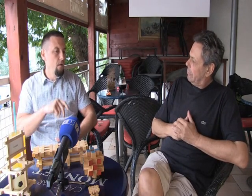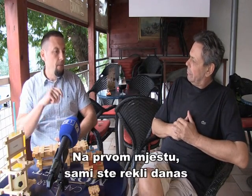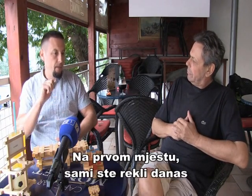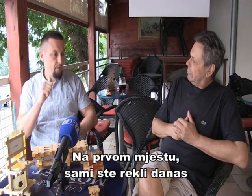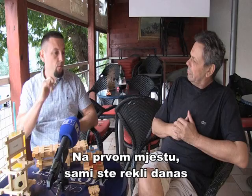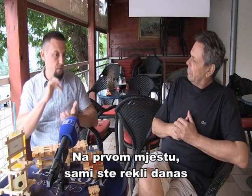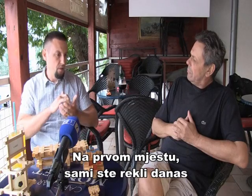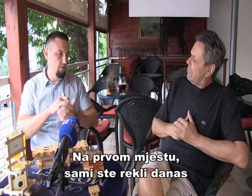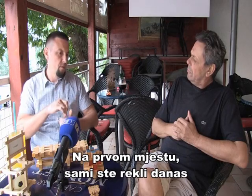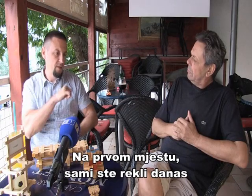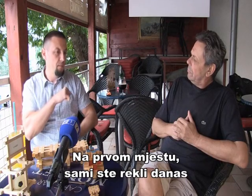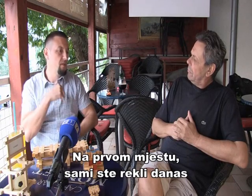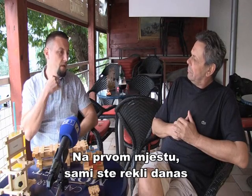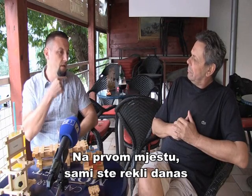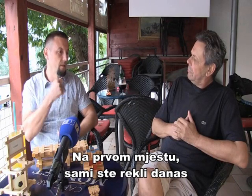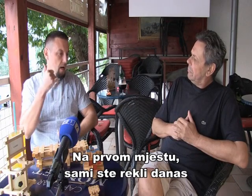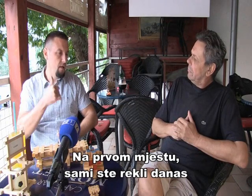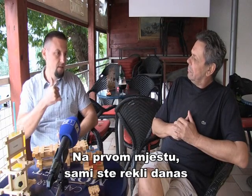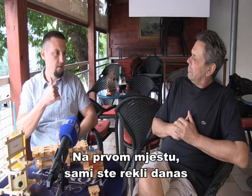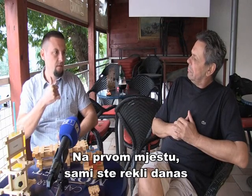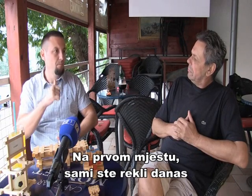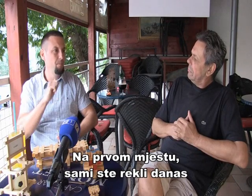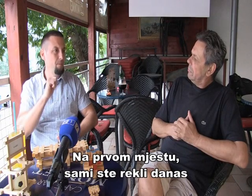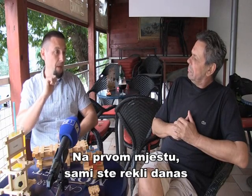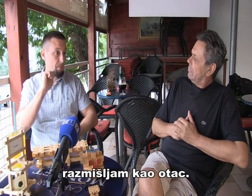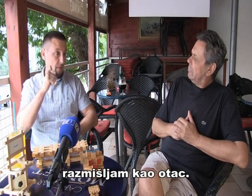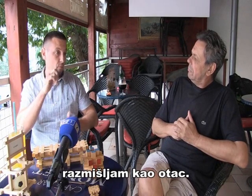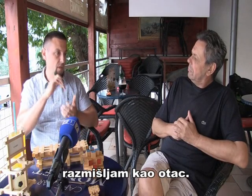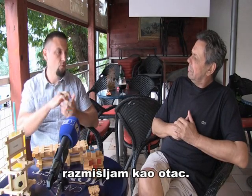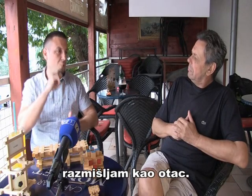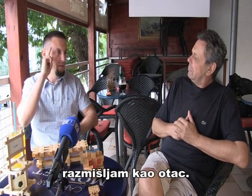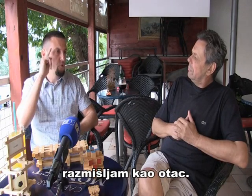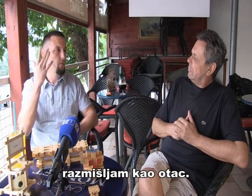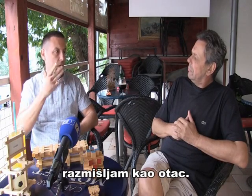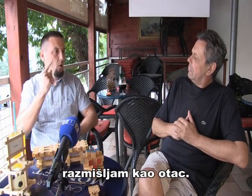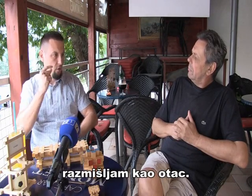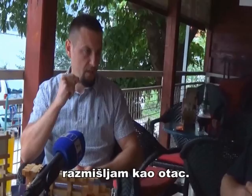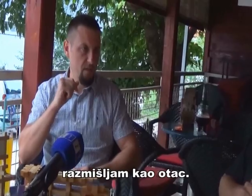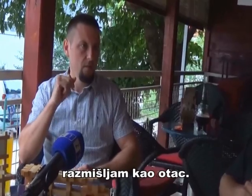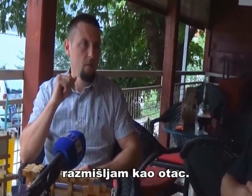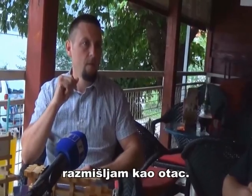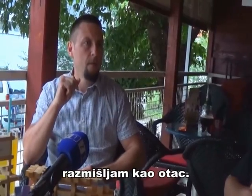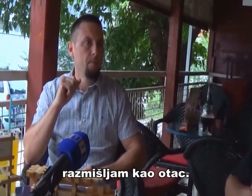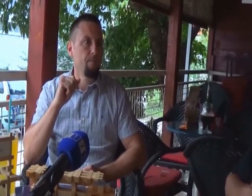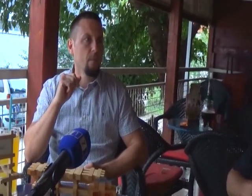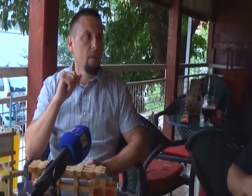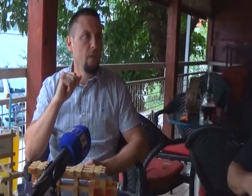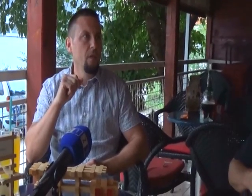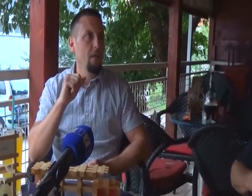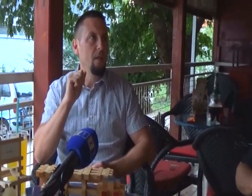Na prvom mjestu, i sami ste rekli danas, na prvom mjestu razmišljam kao otac. I na